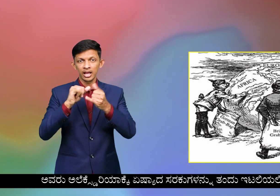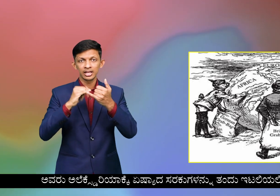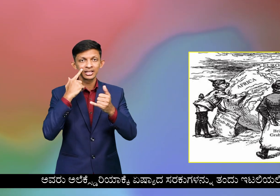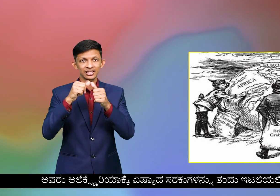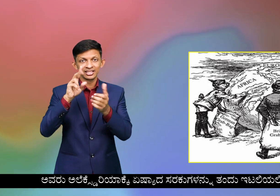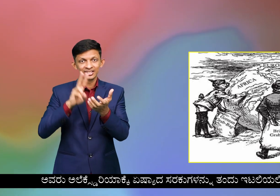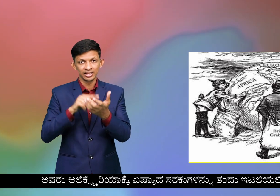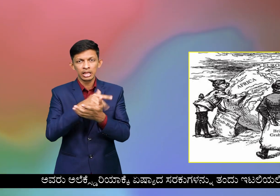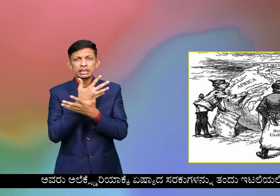ಇಟಲಿಯಲ್ಲಿ ಮಾರಾಟ ಮಾಡಿದರು.